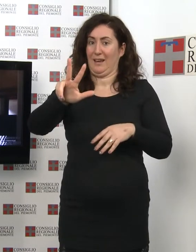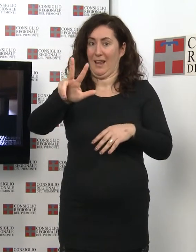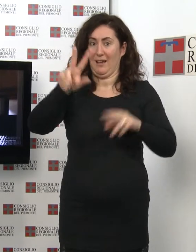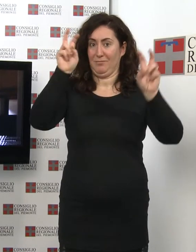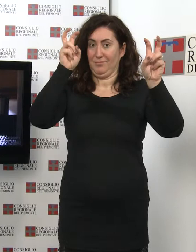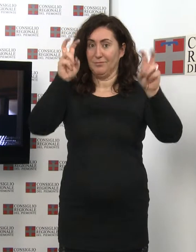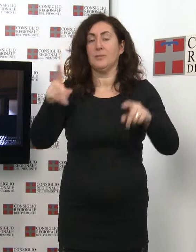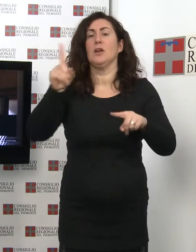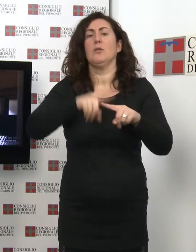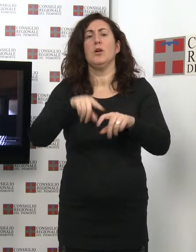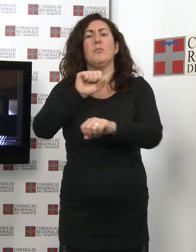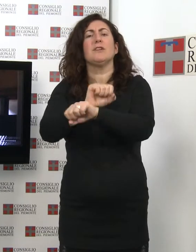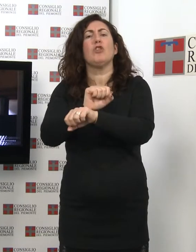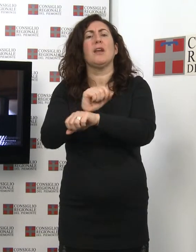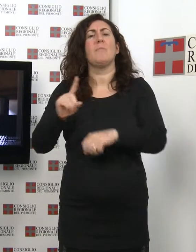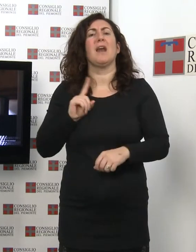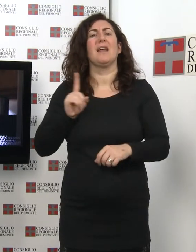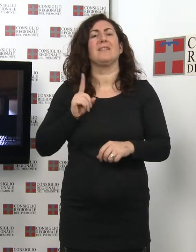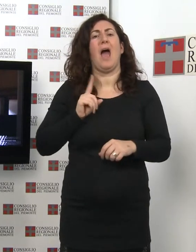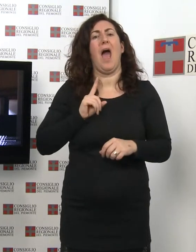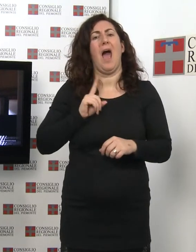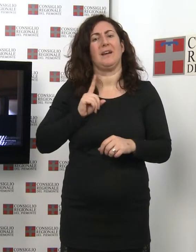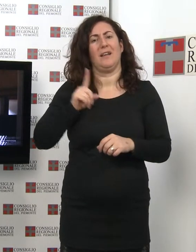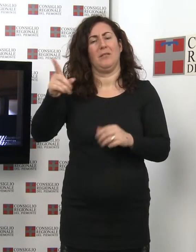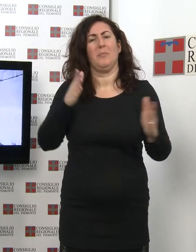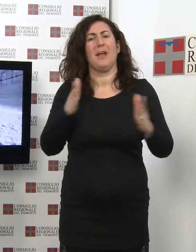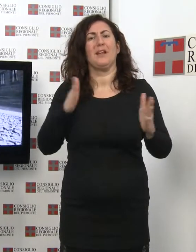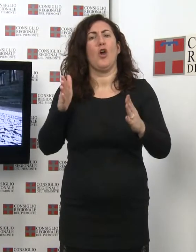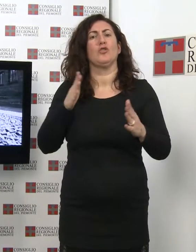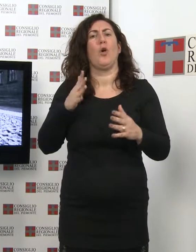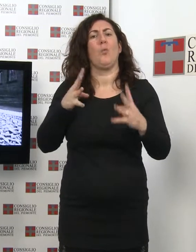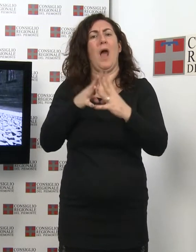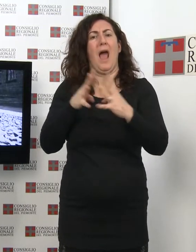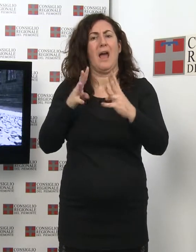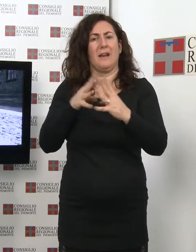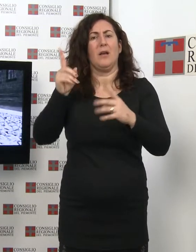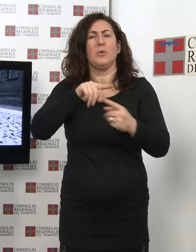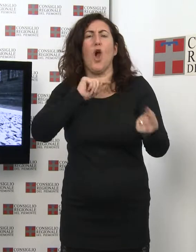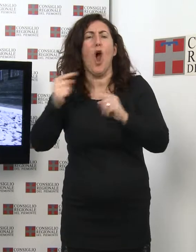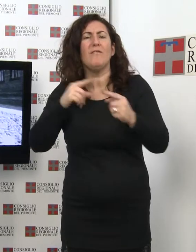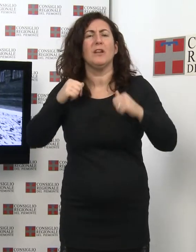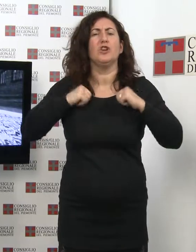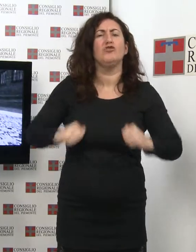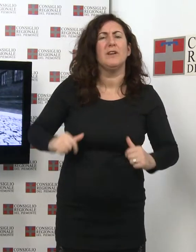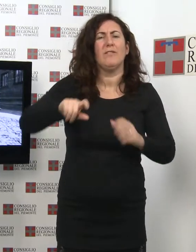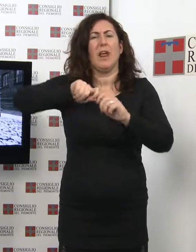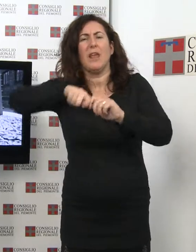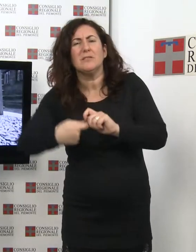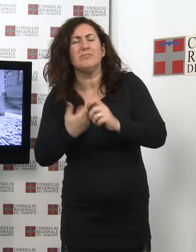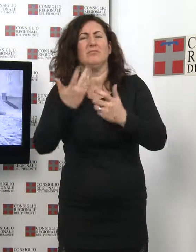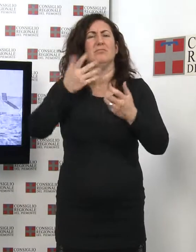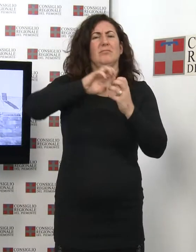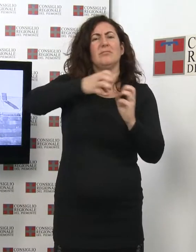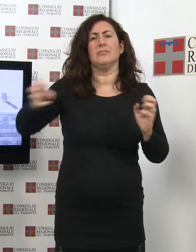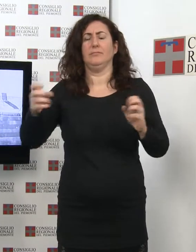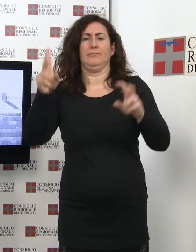tempo di guerra, delle violenze gratuite e sistematiche a cui vengono sottoposti i civili durante i conflitti e infine della Shoah e delle manifestazioni